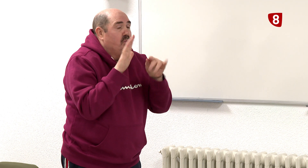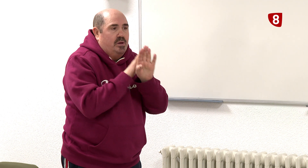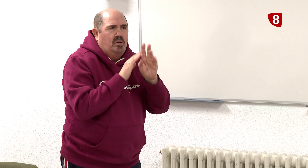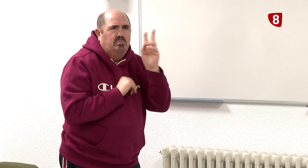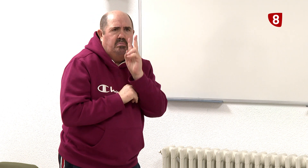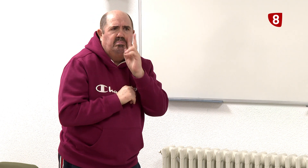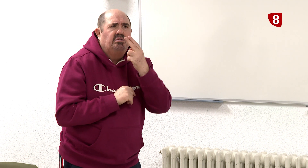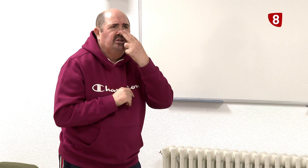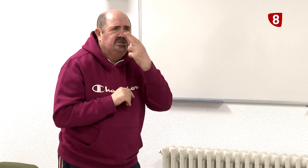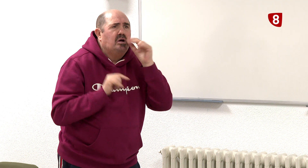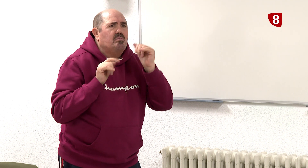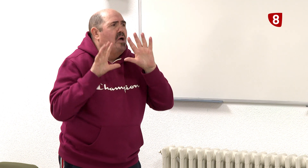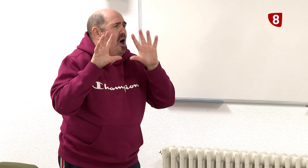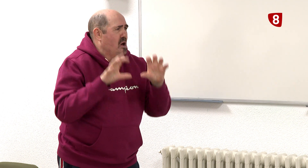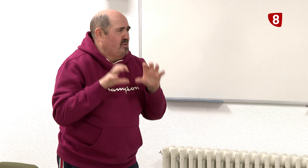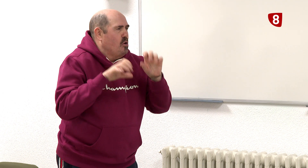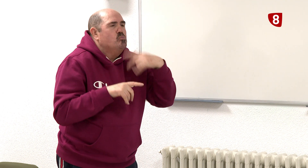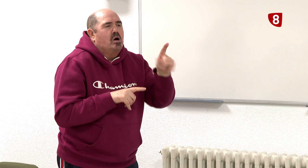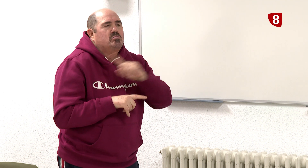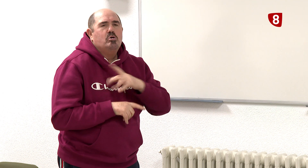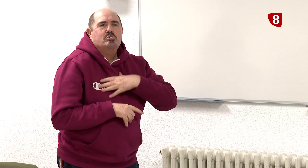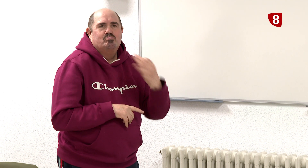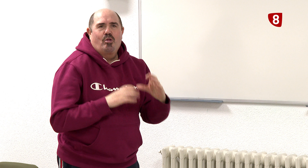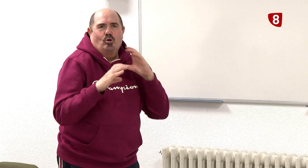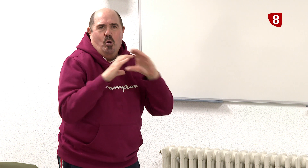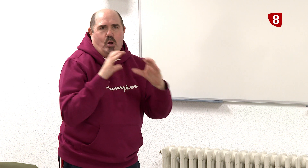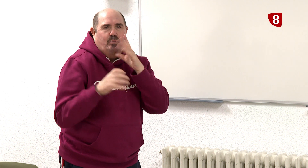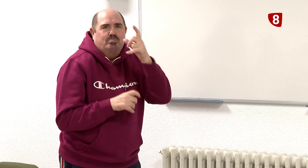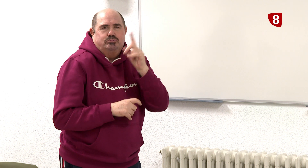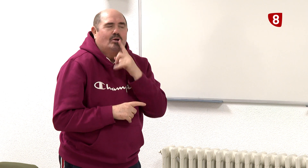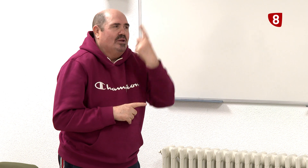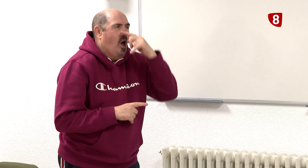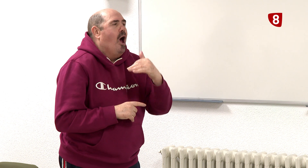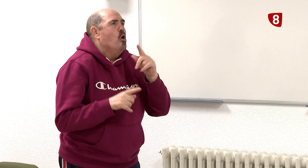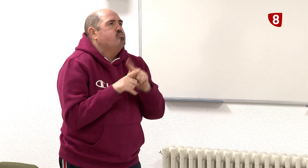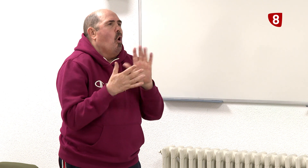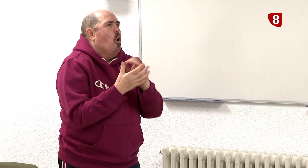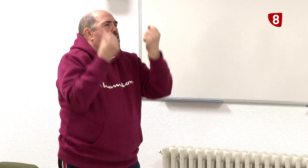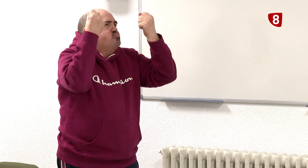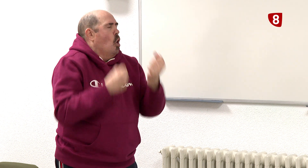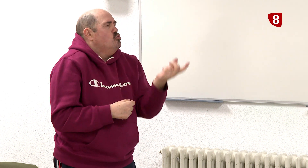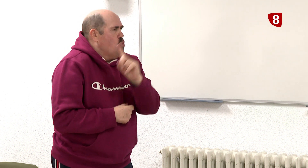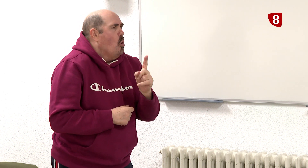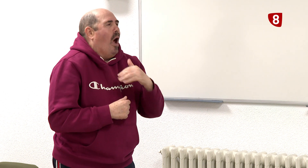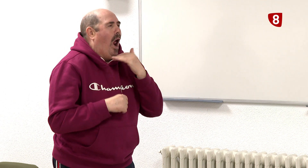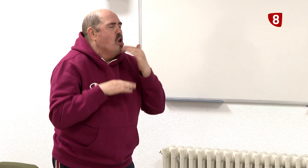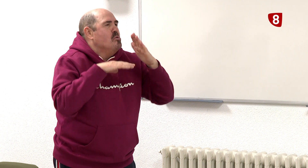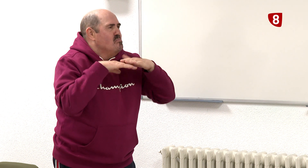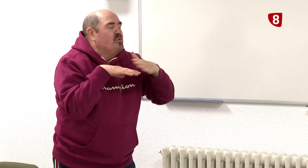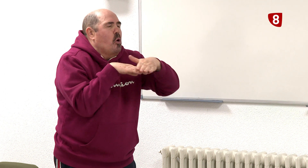vecinos, muchas veces, que nos ve y pues que es muy interesante. Es algo que tú ves por la calle y la lengua de signos pues es muy llamativa e interesante. Entonces, claro, no